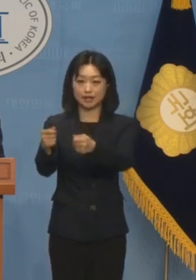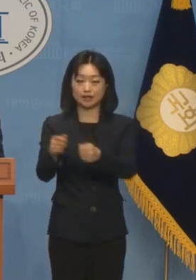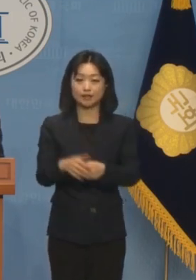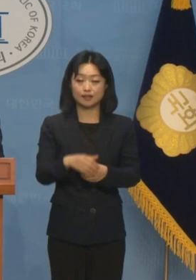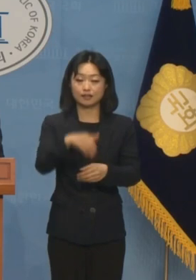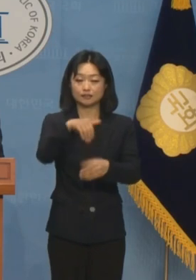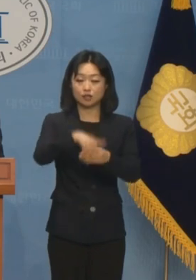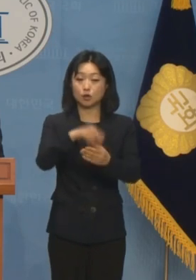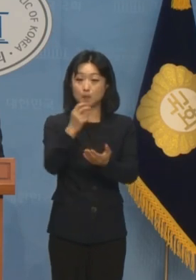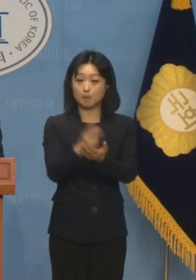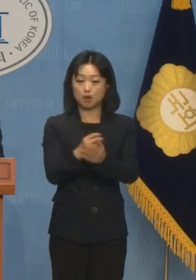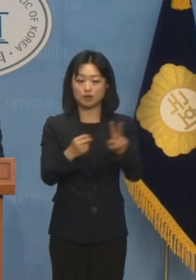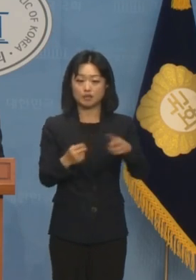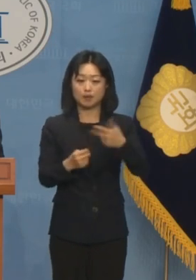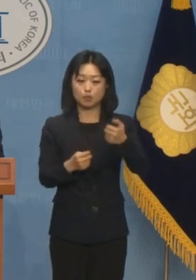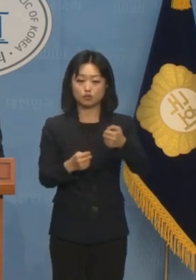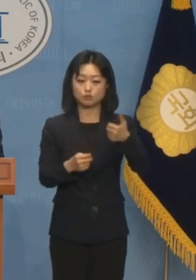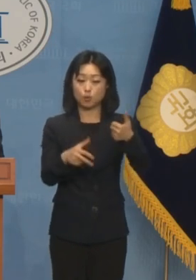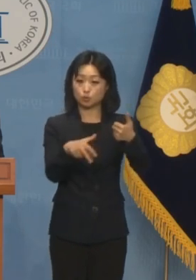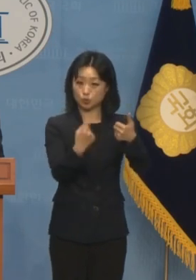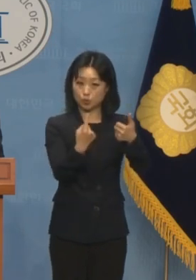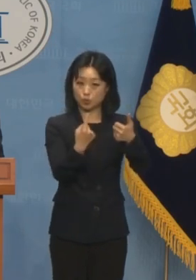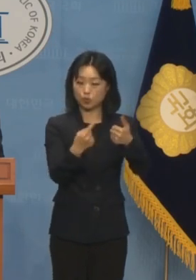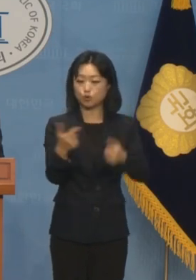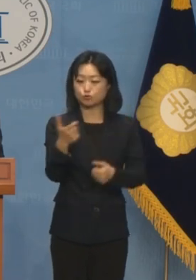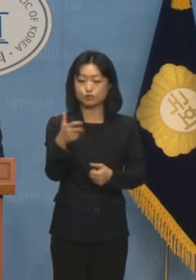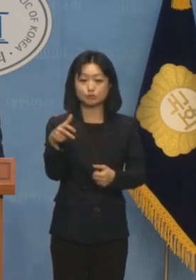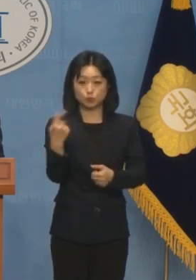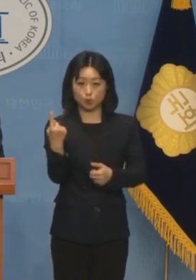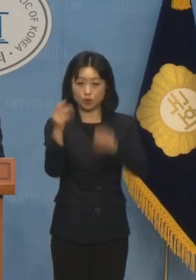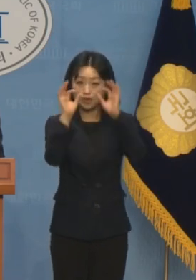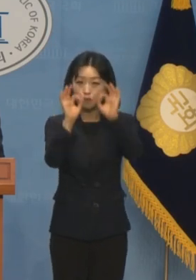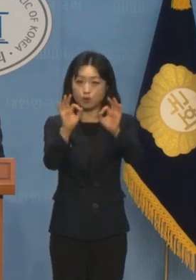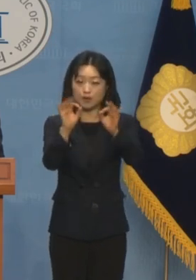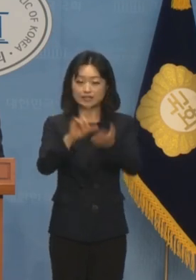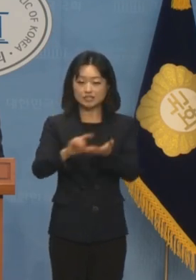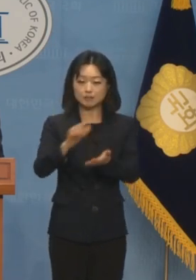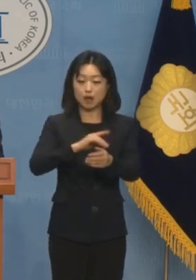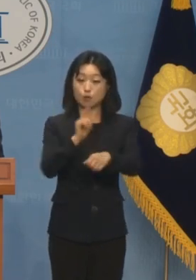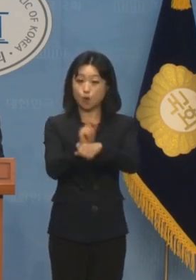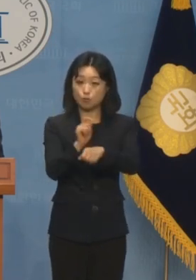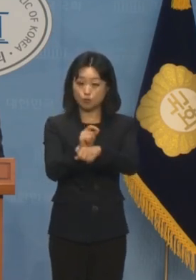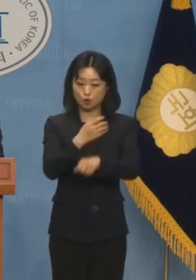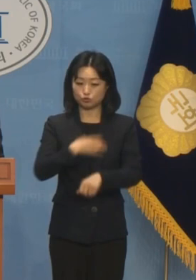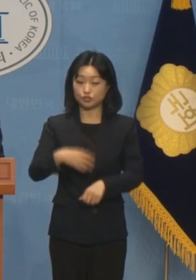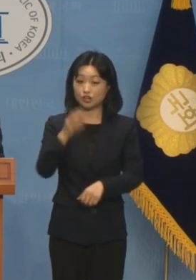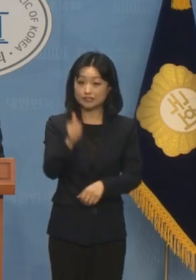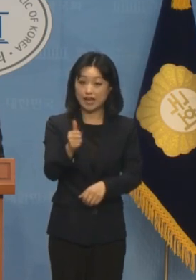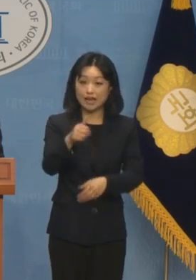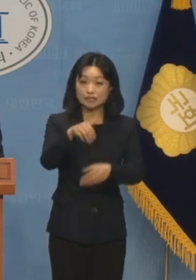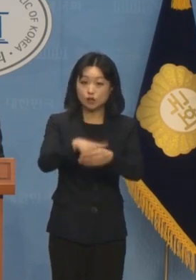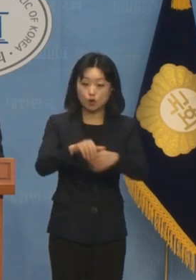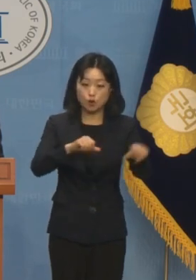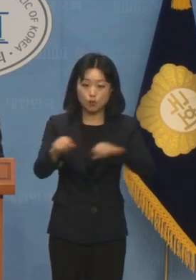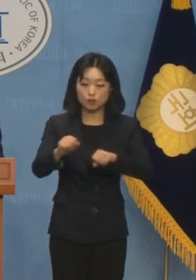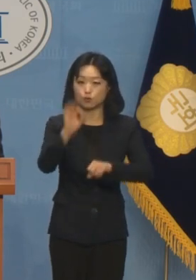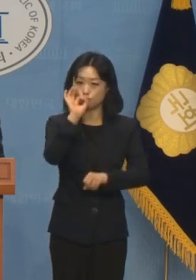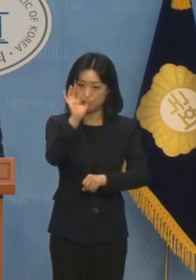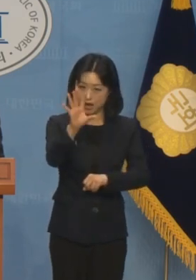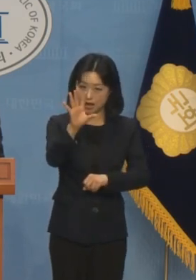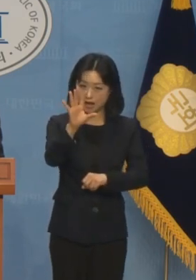공직선거법 제255조 및 제60조에 의하면 지방공무원인 구청장은 선거운동을 할 수